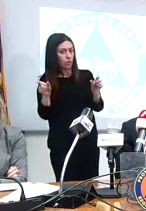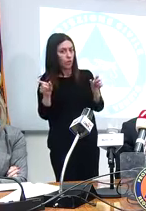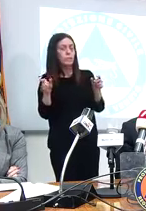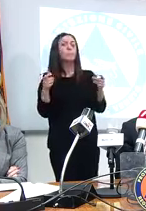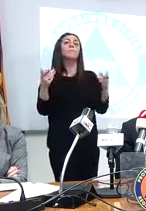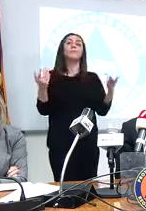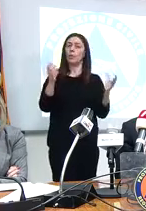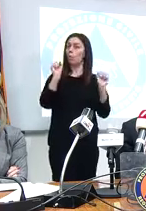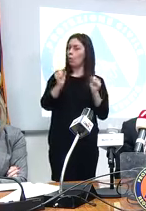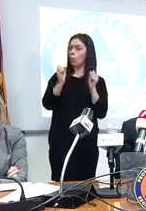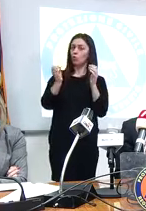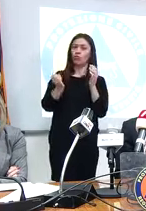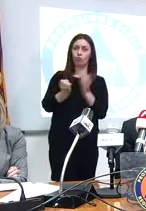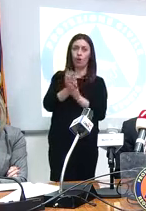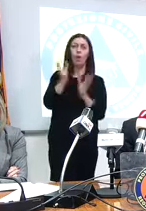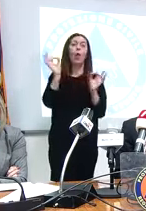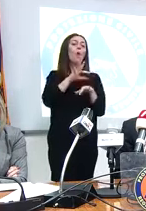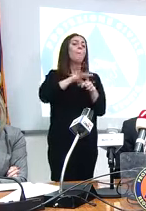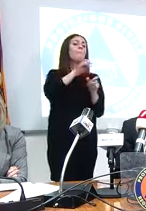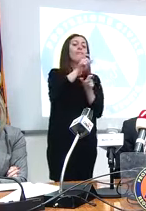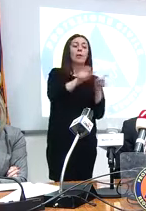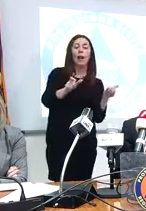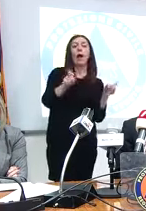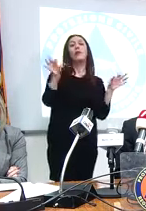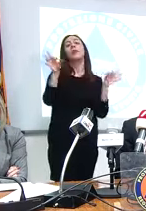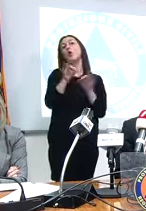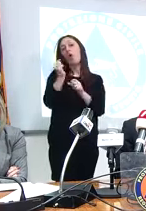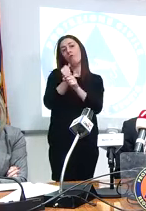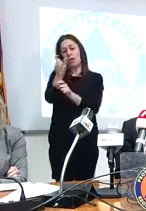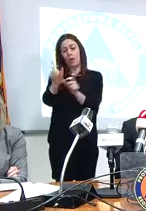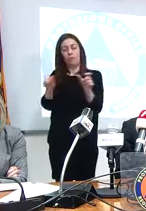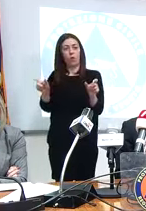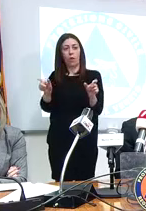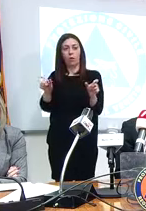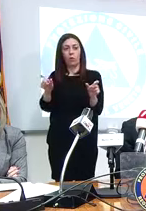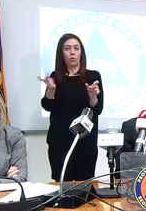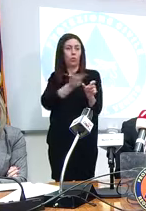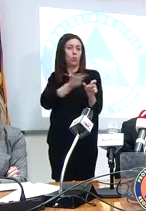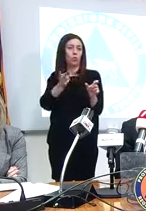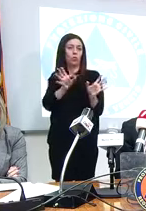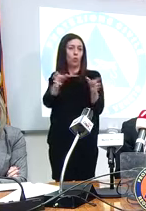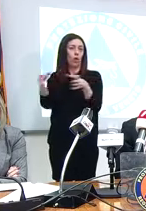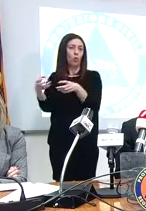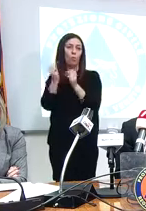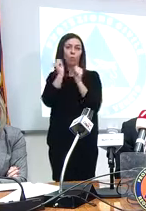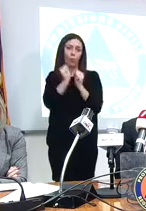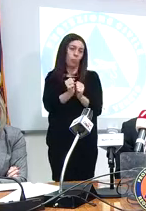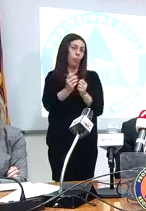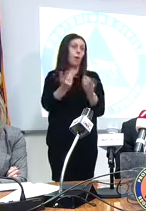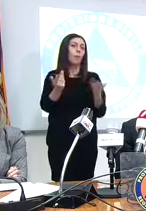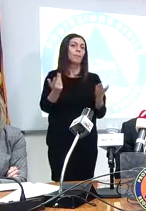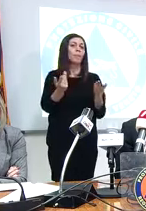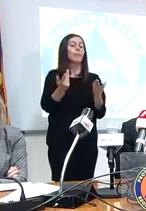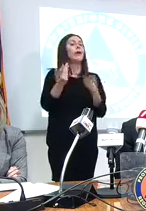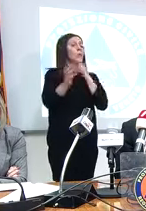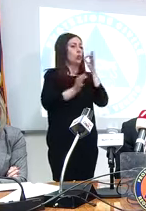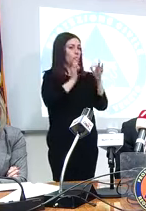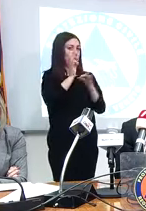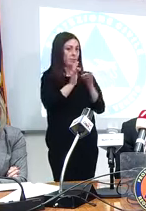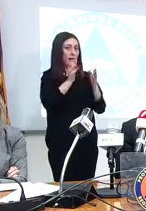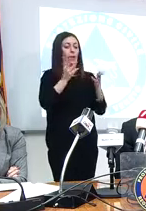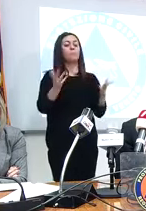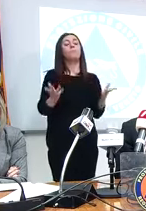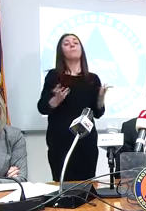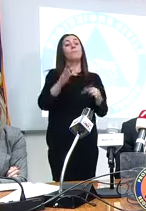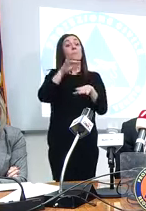capitare... No, no, ma nello specifico caso, come allora, siamo messi a Campo San Piero? Allora, vi dico subito, i pazienti vengono tutti tamponati prima